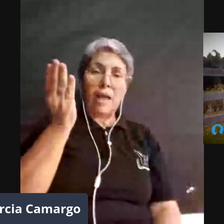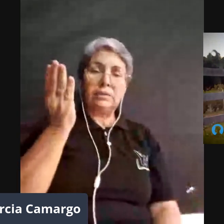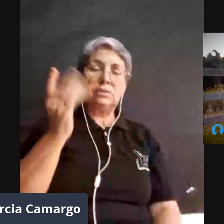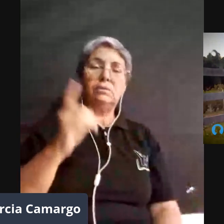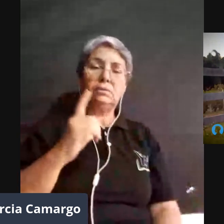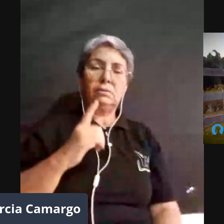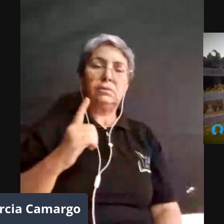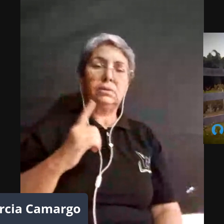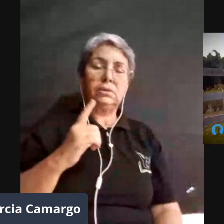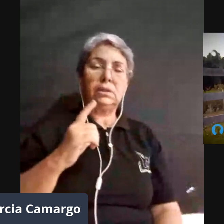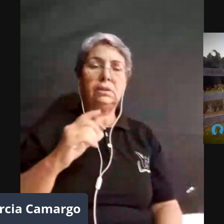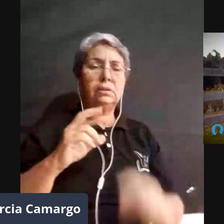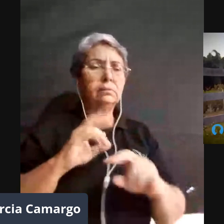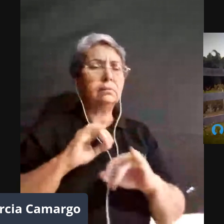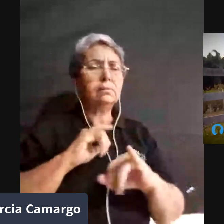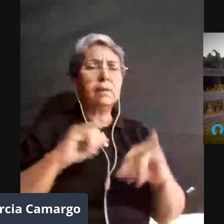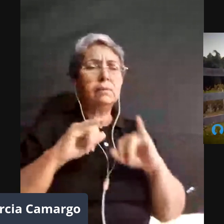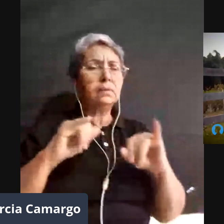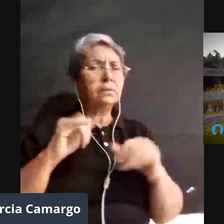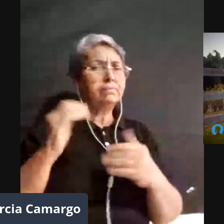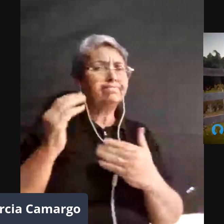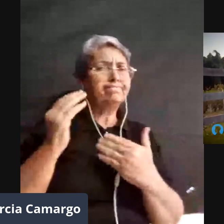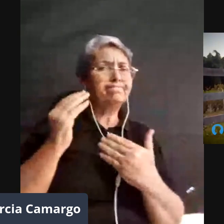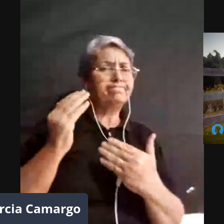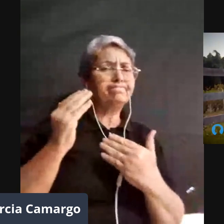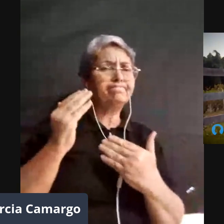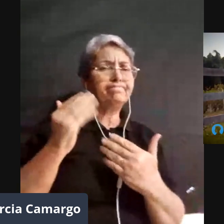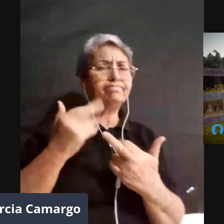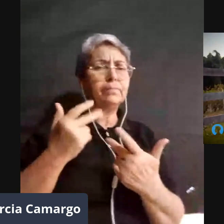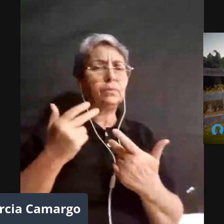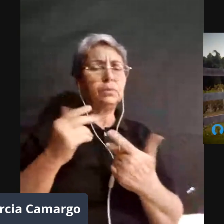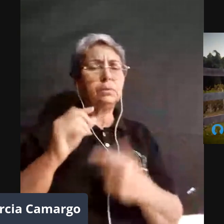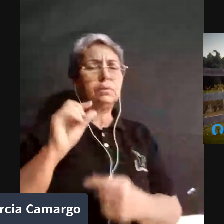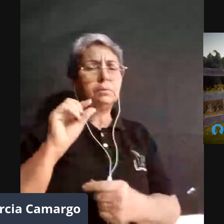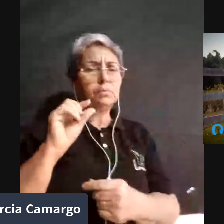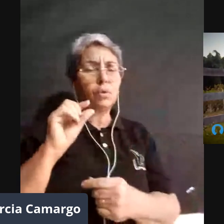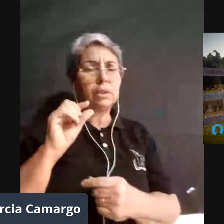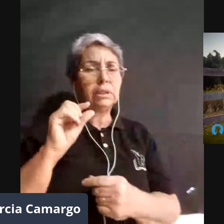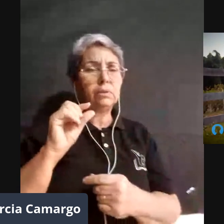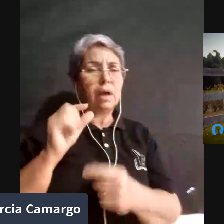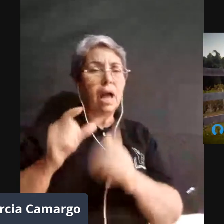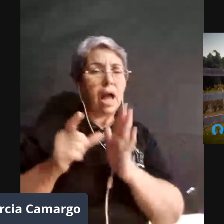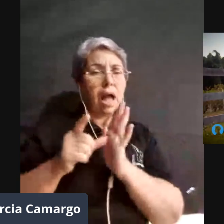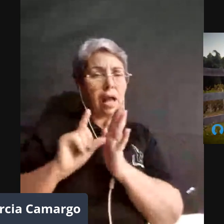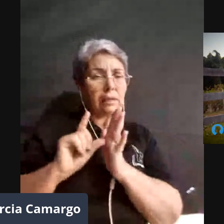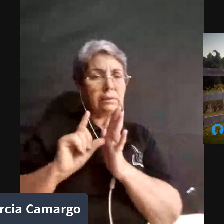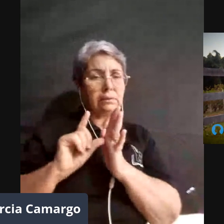a uma denominação. Veja esta carta escrita por seu filho um pouco antes do falecimento da irmã White.